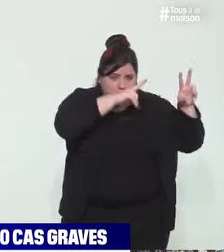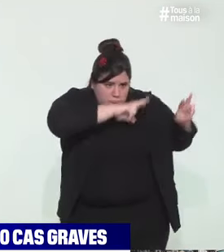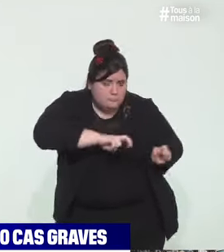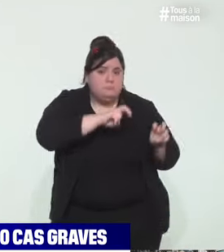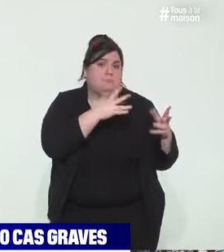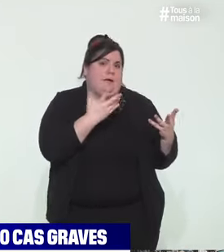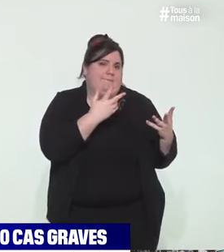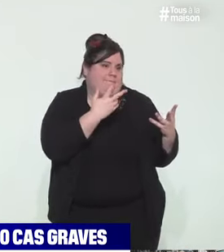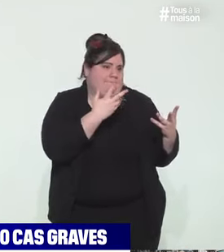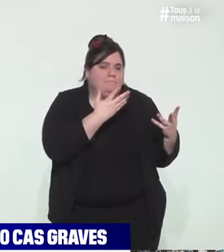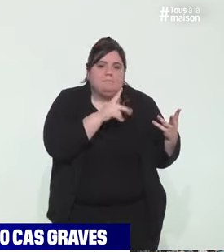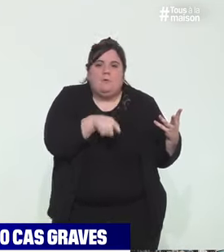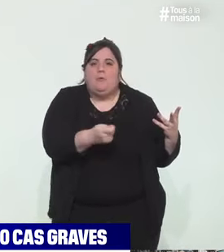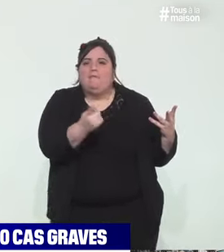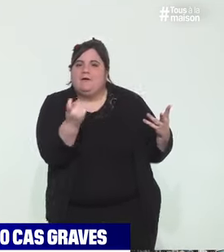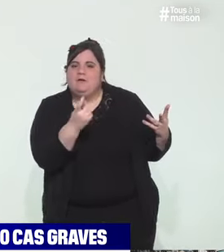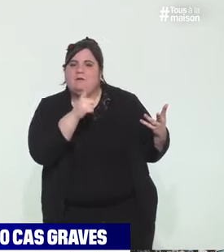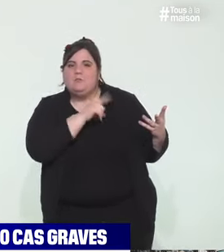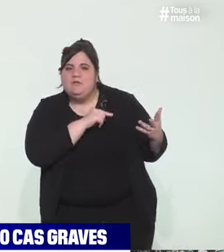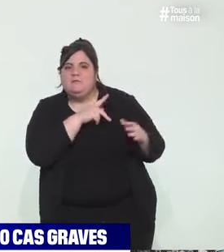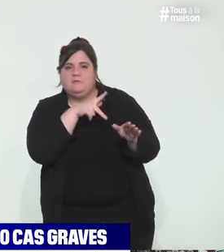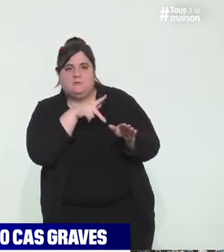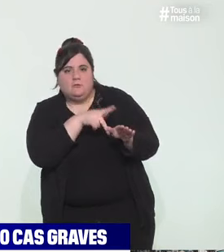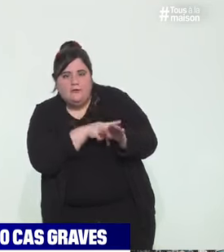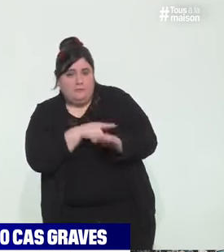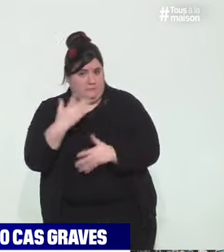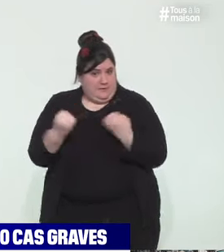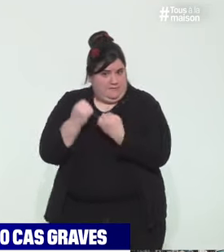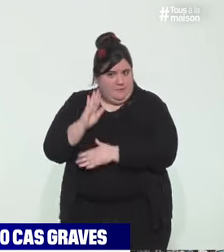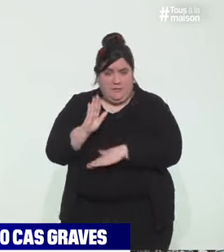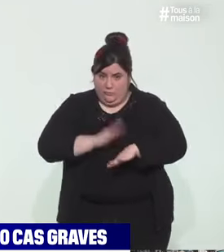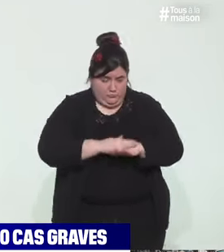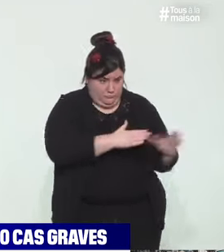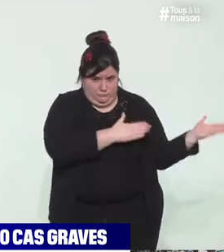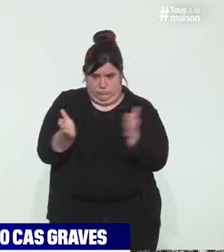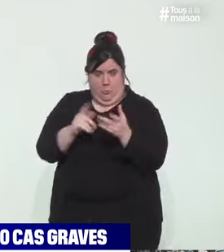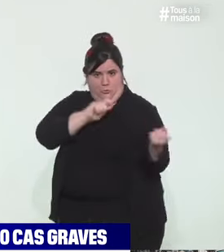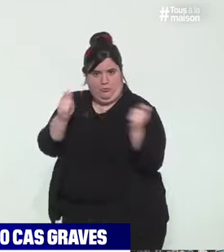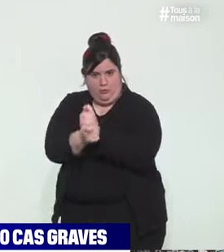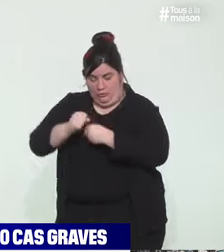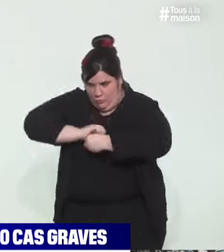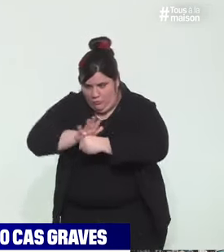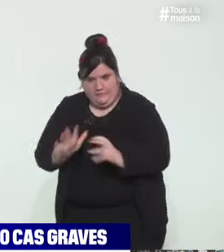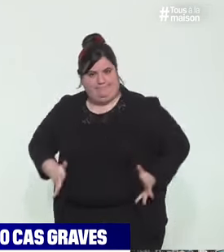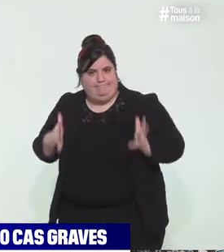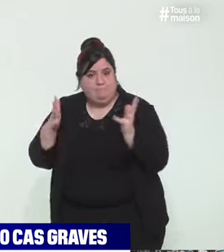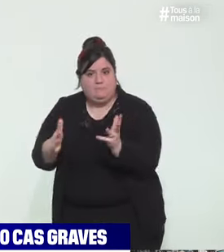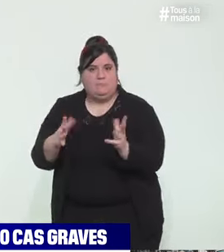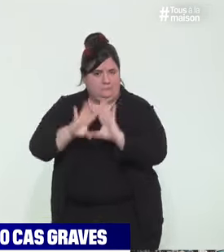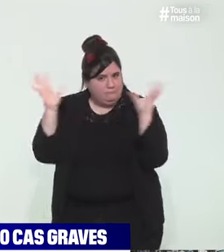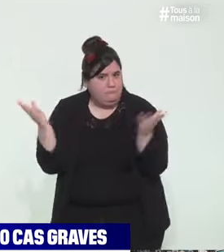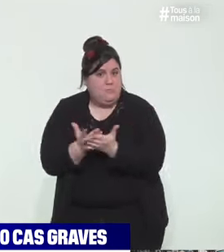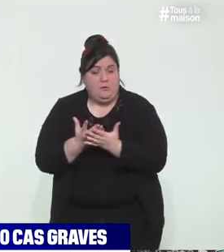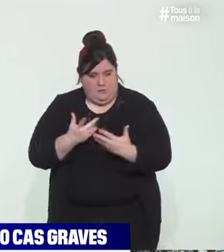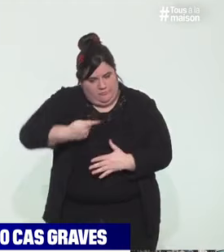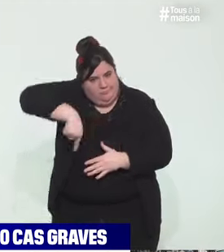police ou de la gendarmerie. Donc tous les laboratoires sur le territoire national se mobilisent, ils mobilisent toutes leurs capacités. Nous les accompagnons pour permettre cette